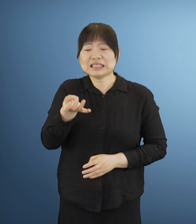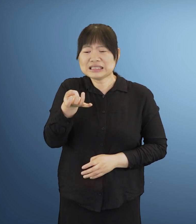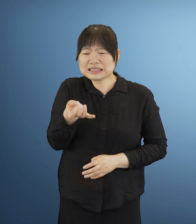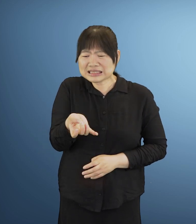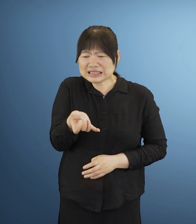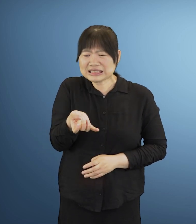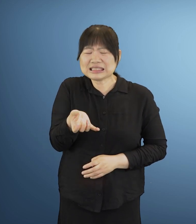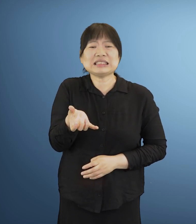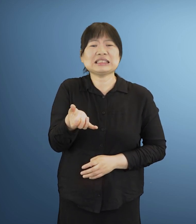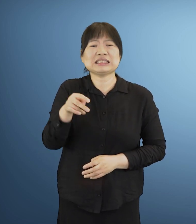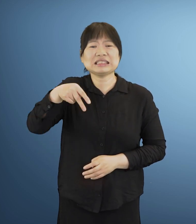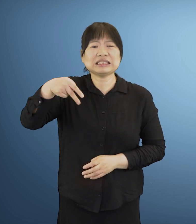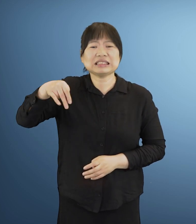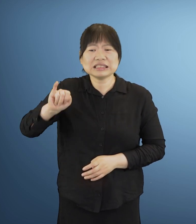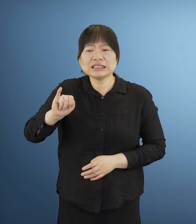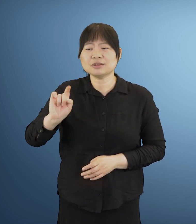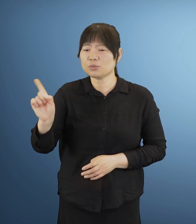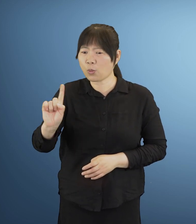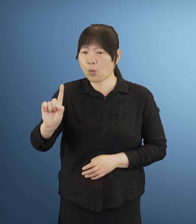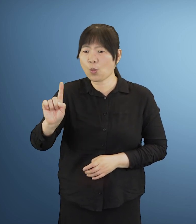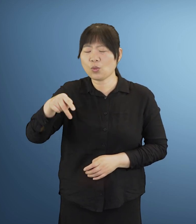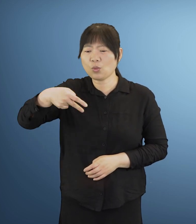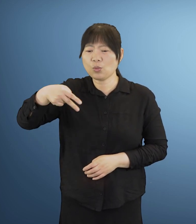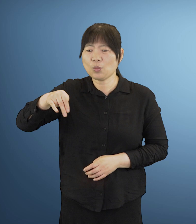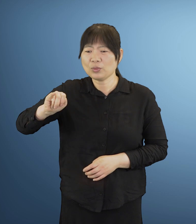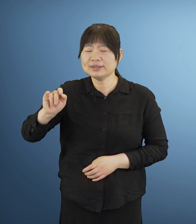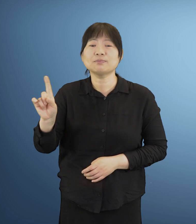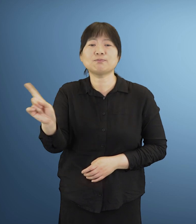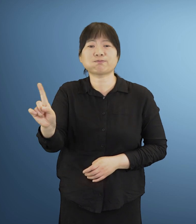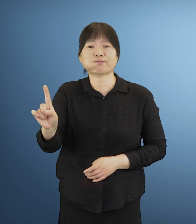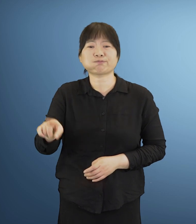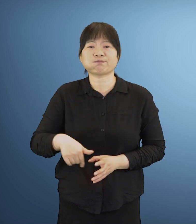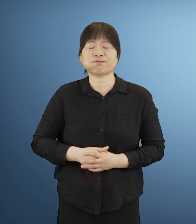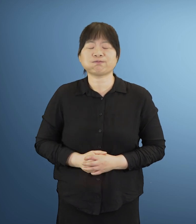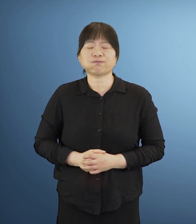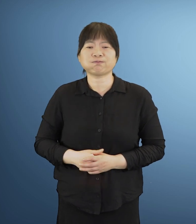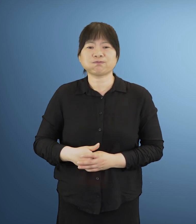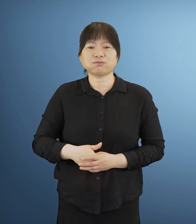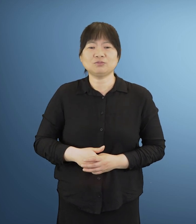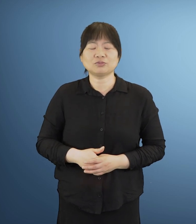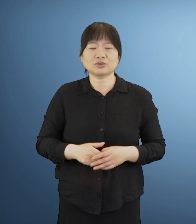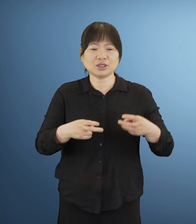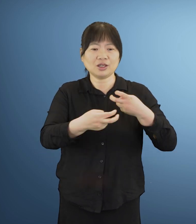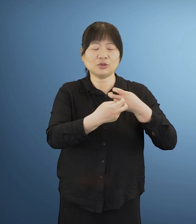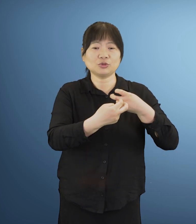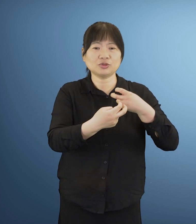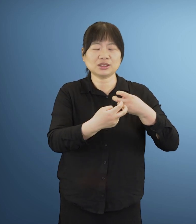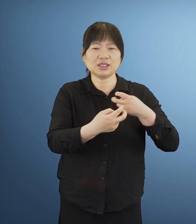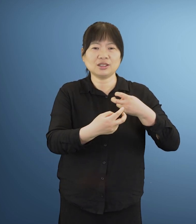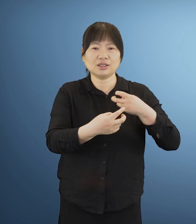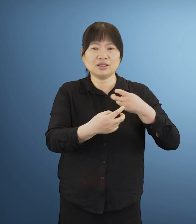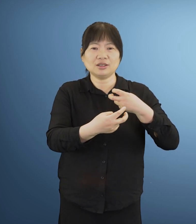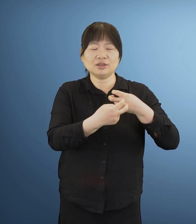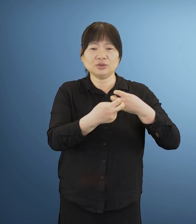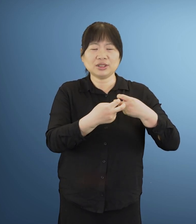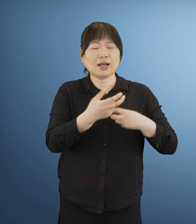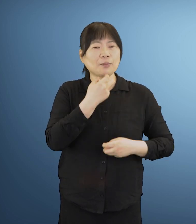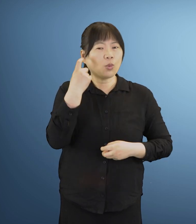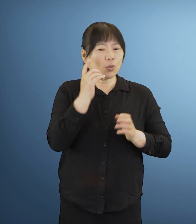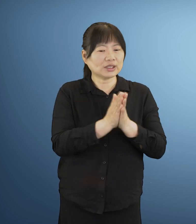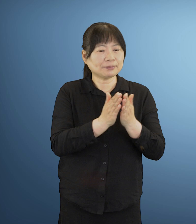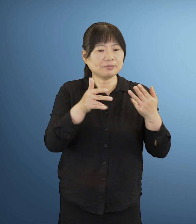씨가 뭔가를 우리가 좀 정확히 이해할 필요가 있어요. 씨. 자, 우리 누가복음 8장을 한번 띄워주세요.